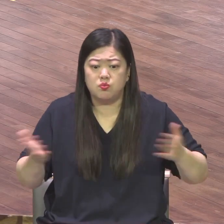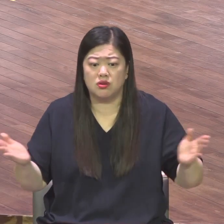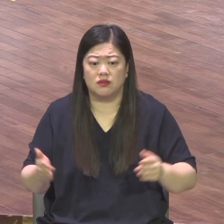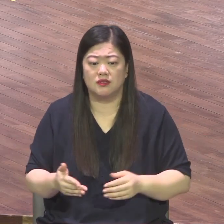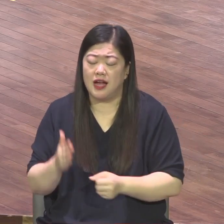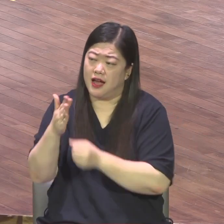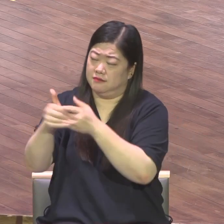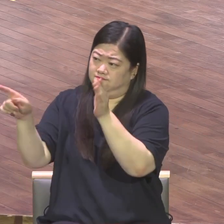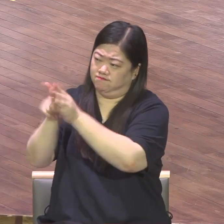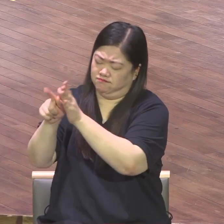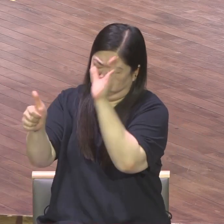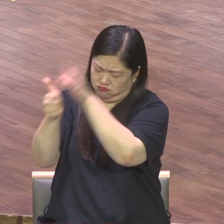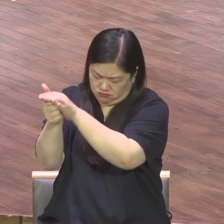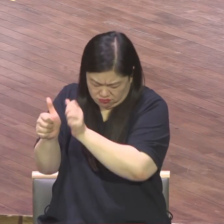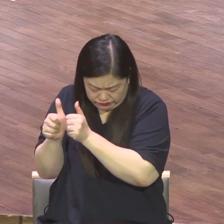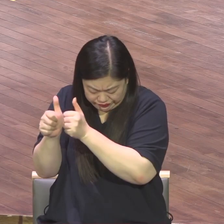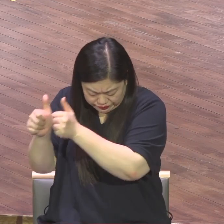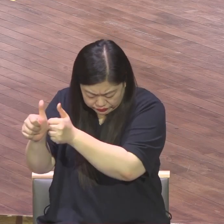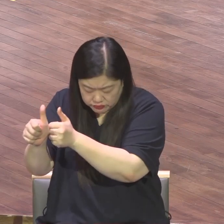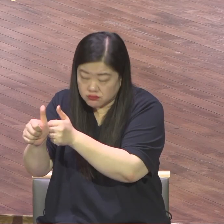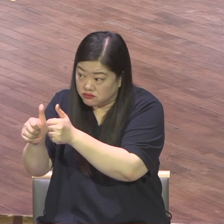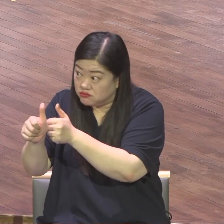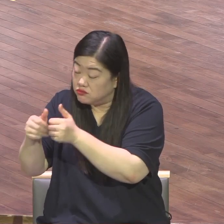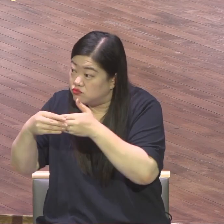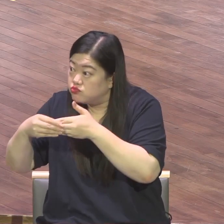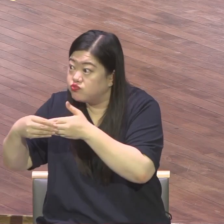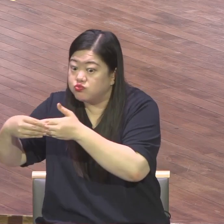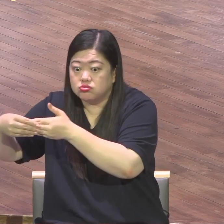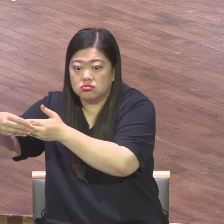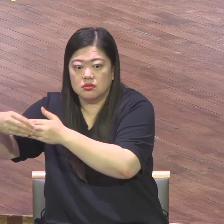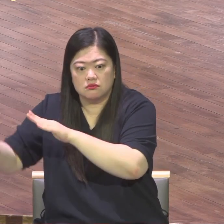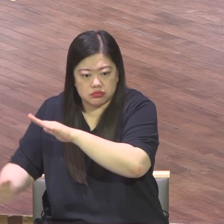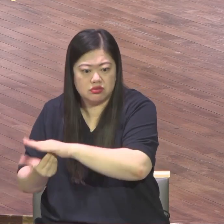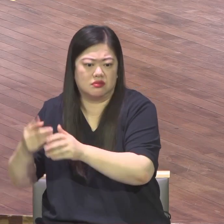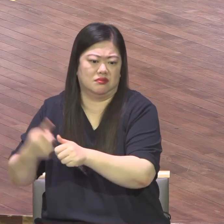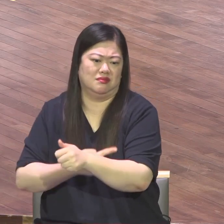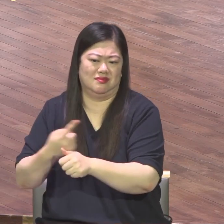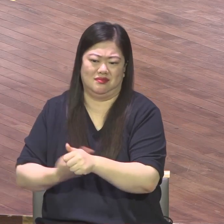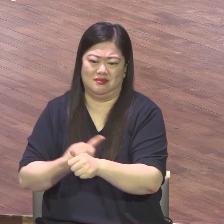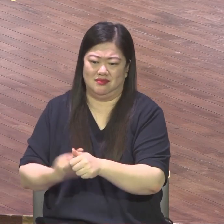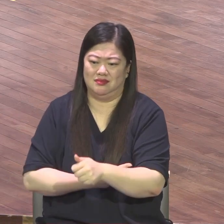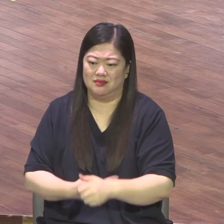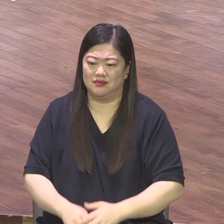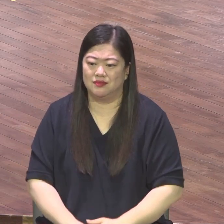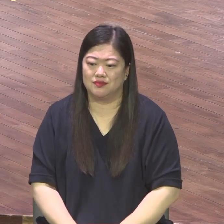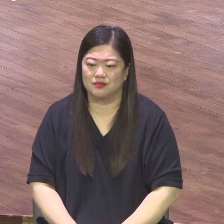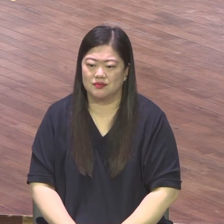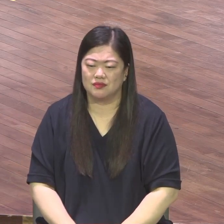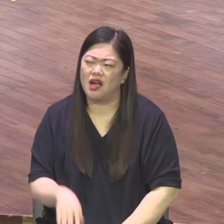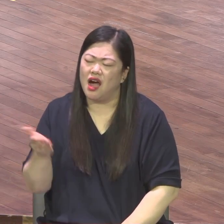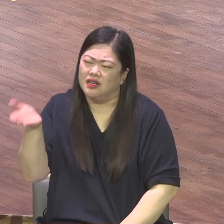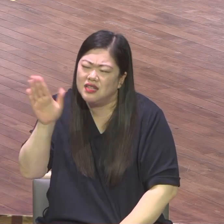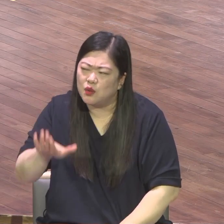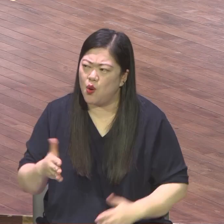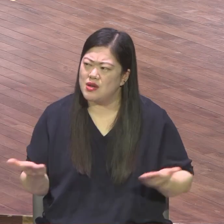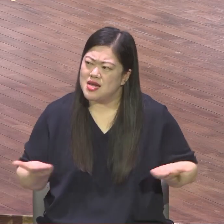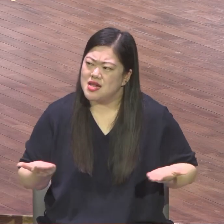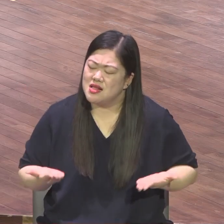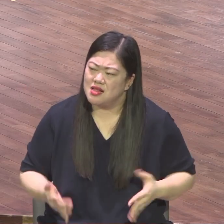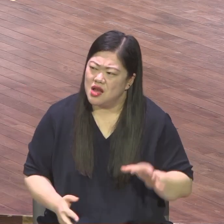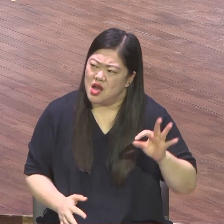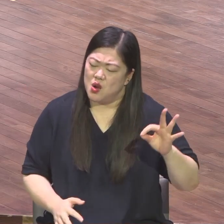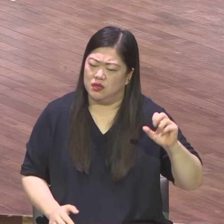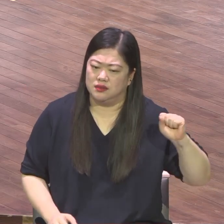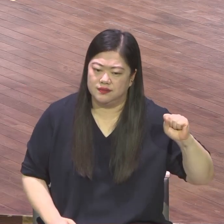말씀 따라만 가면 돼요. 다른 새로운 지역에서 매일 이유가 하나도 없습니다. 여러분이 24 언약